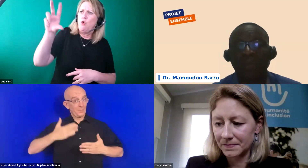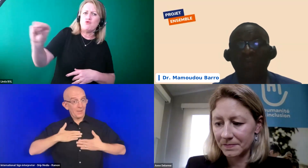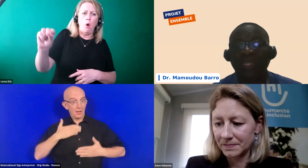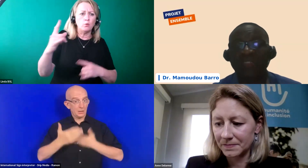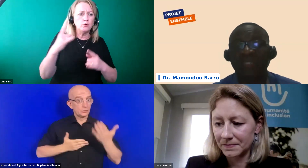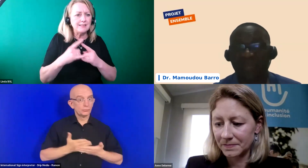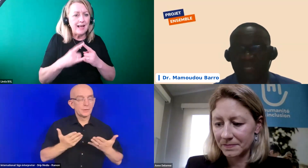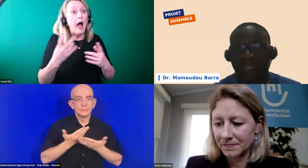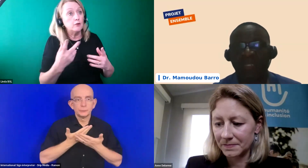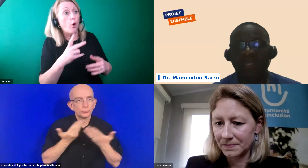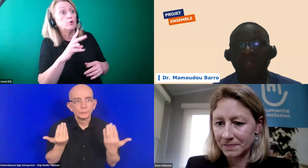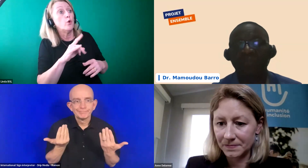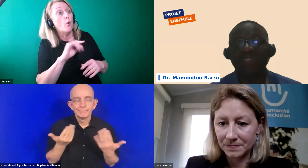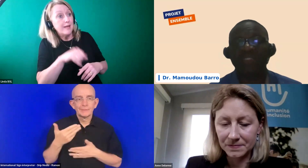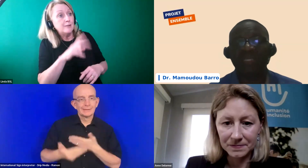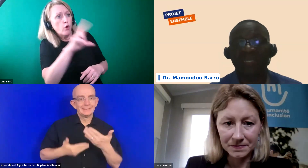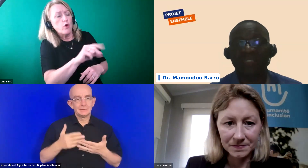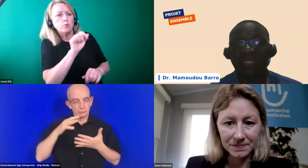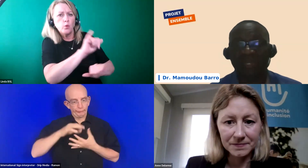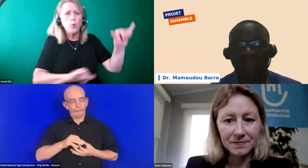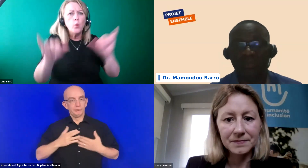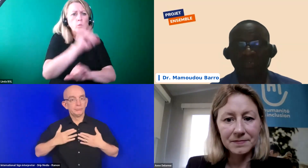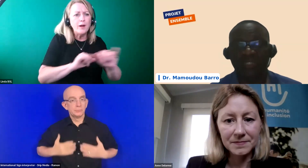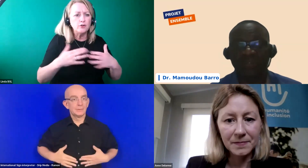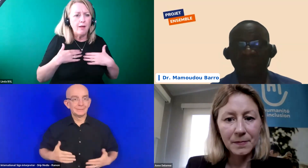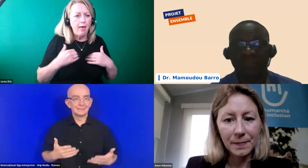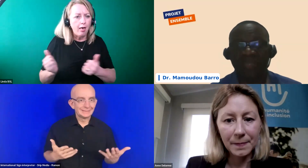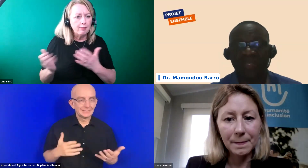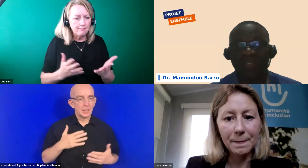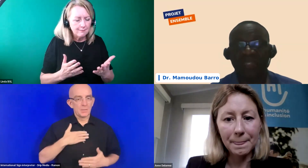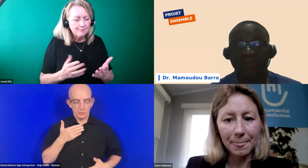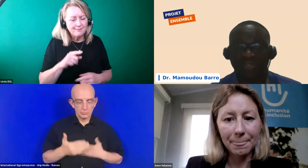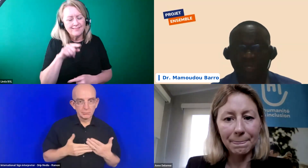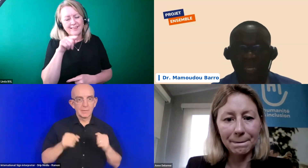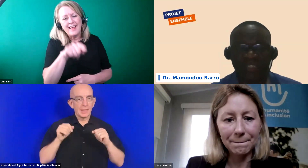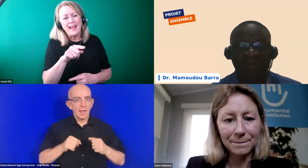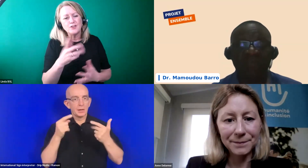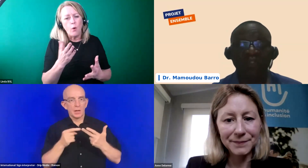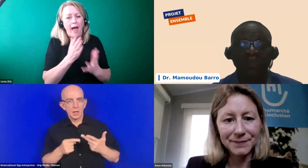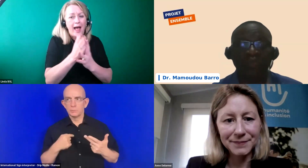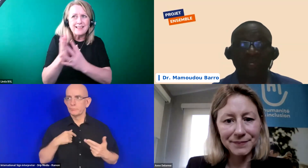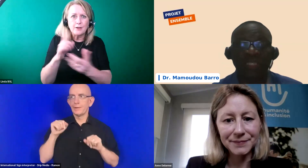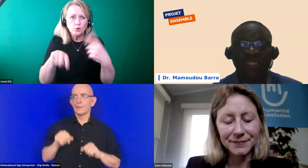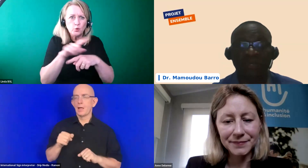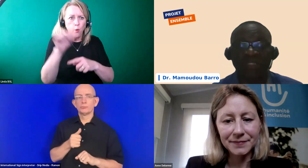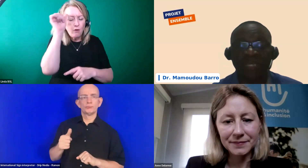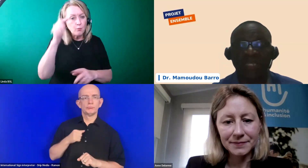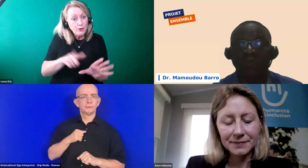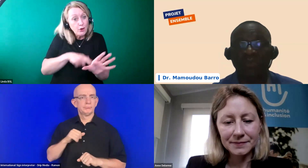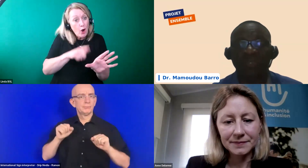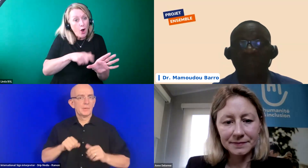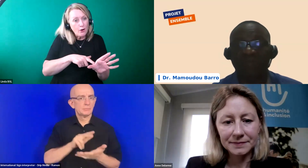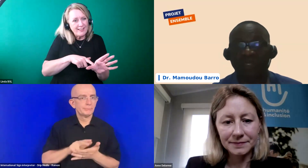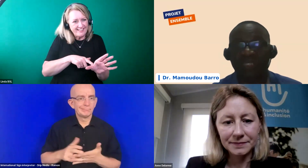l'accès aux connaissances en matière de santé sexuelle et reproductive dès le jeune âge renforce l'autonomie des adolescents